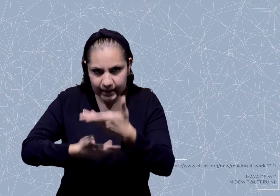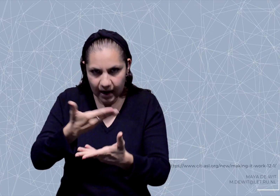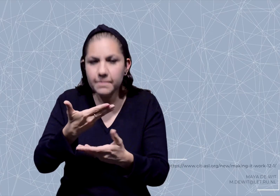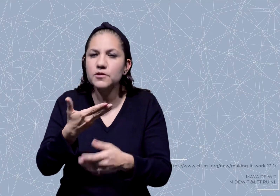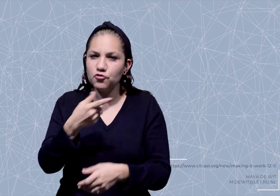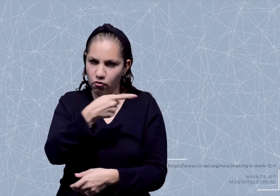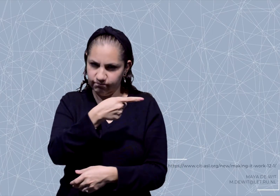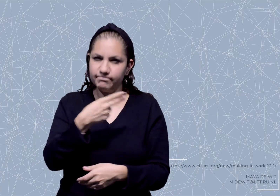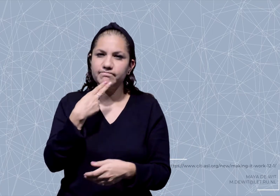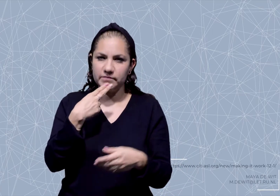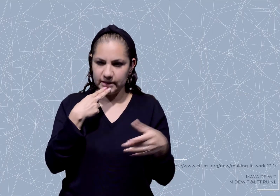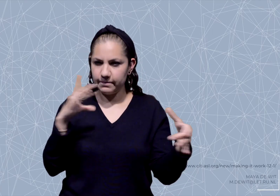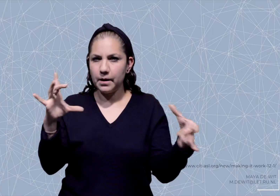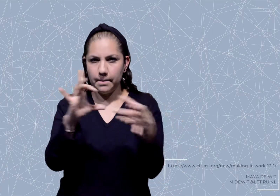servicios.